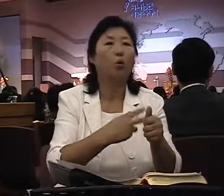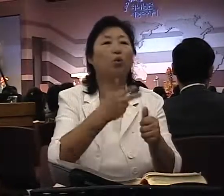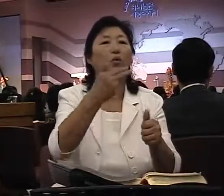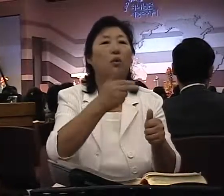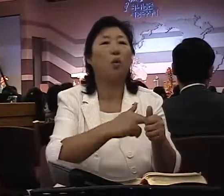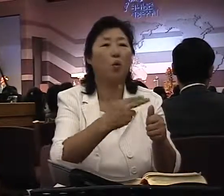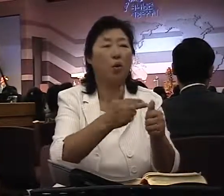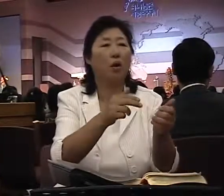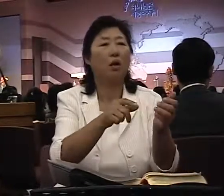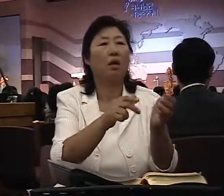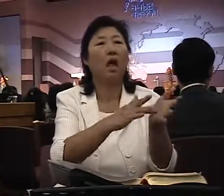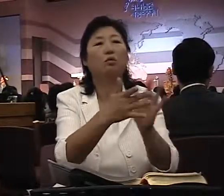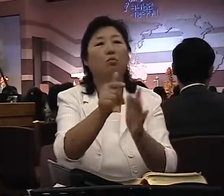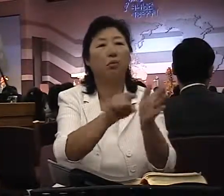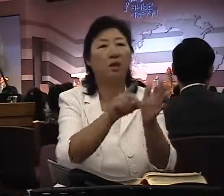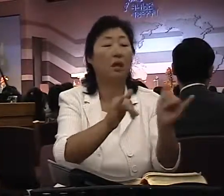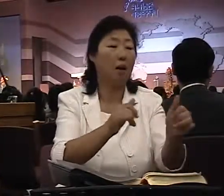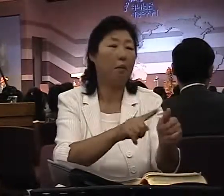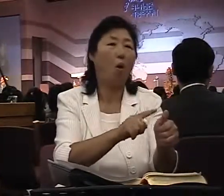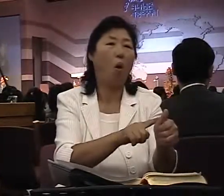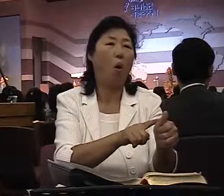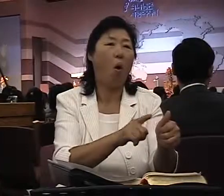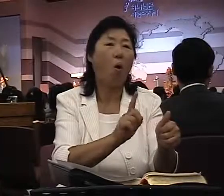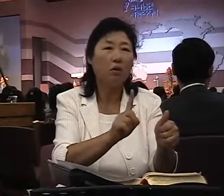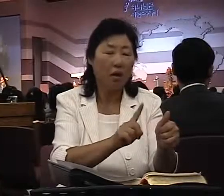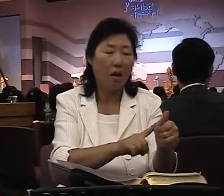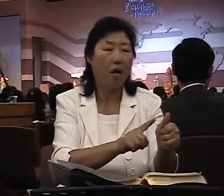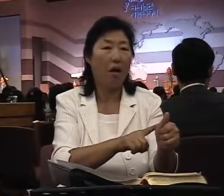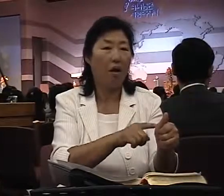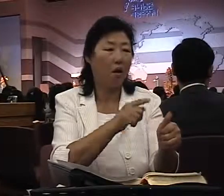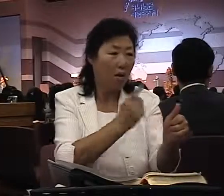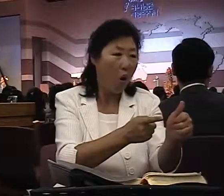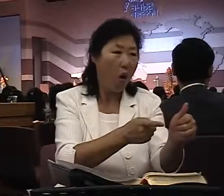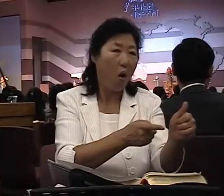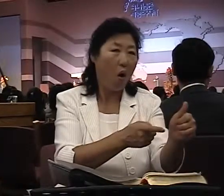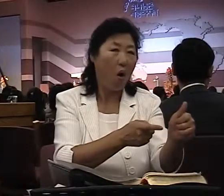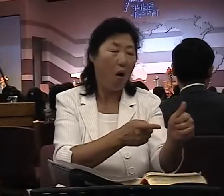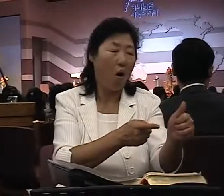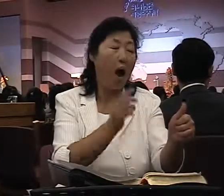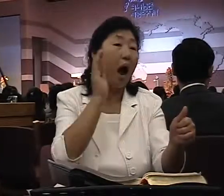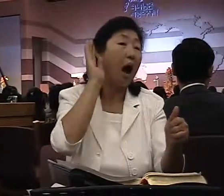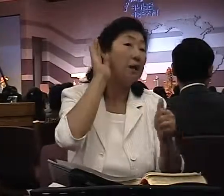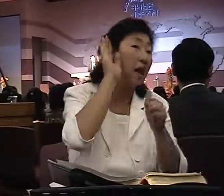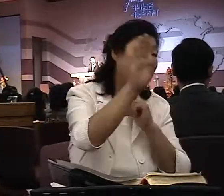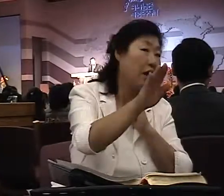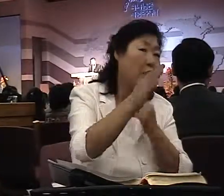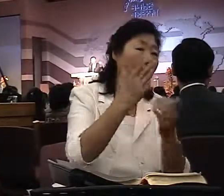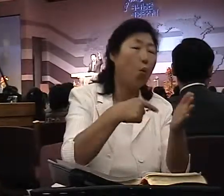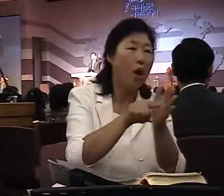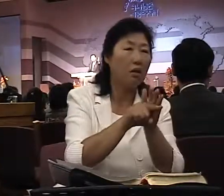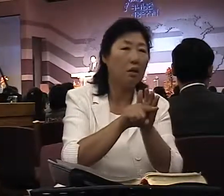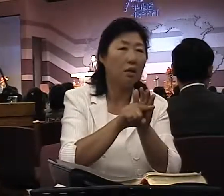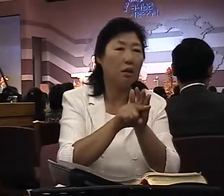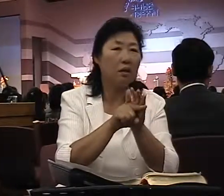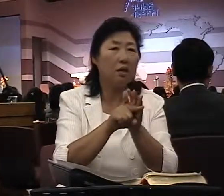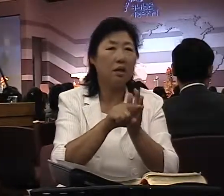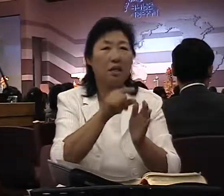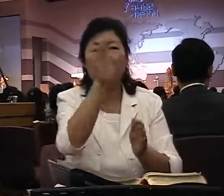믿는 사람이 아닌가? 예수님 믿는 사람이 너를 자네를 위하여 십자가에서 피한 밥을 아끼지 않고 다